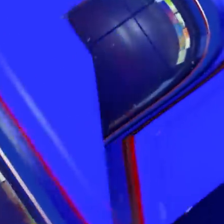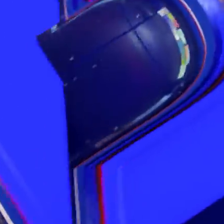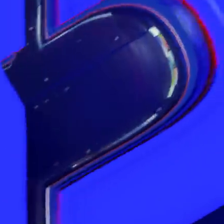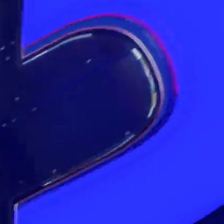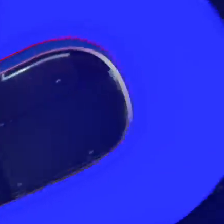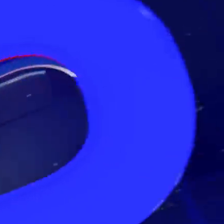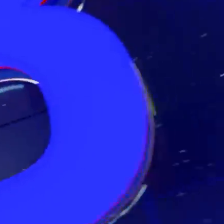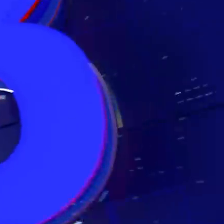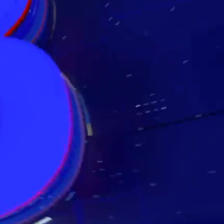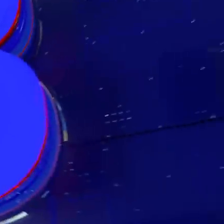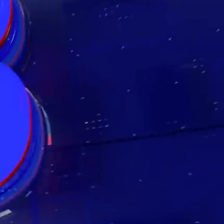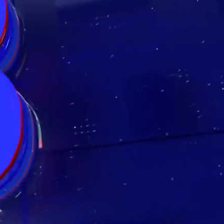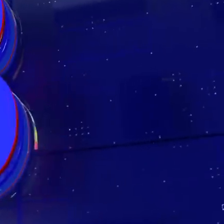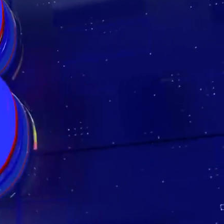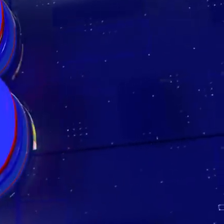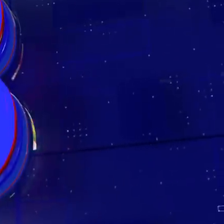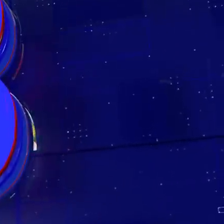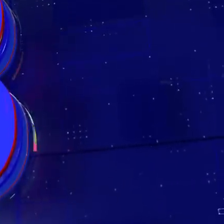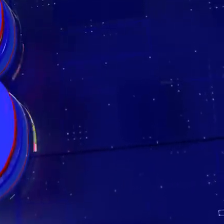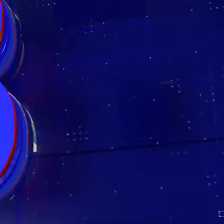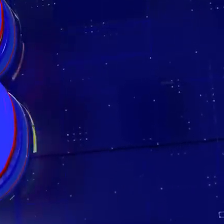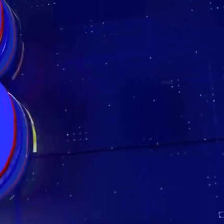E aí